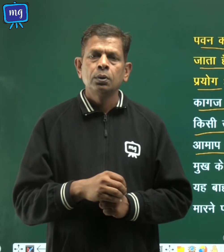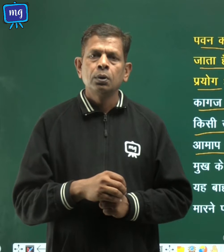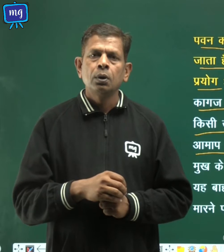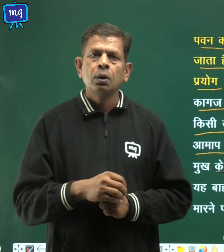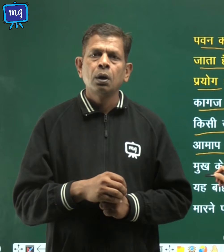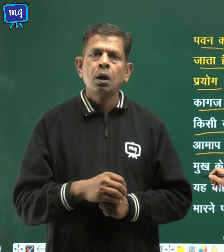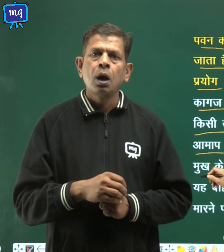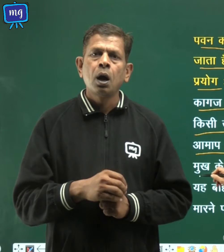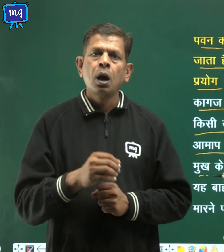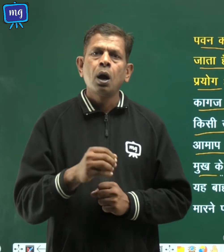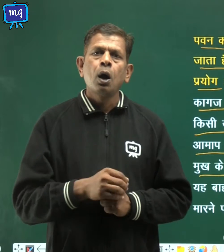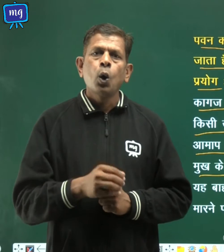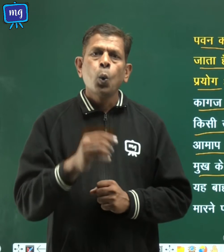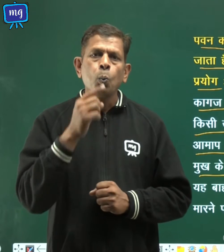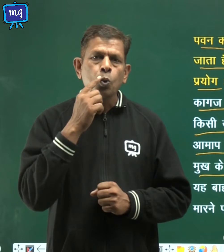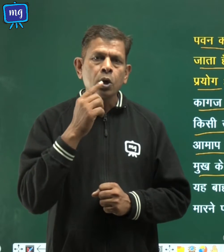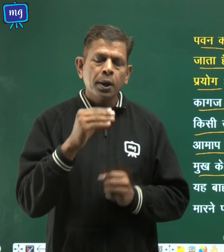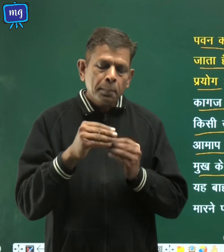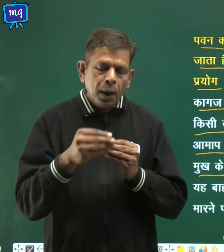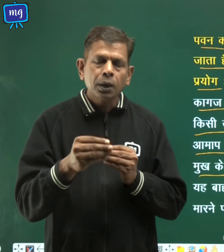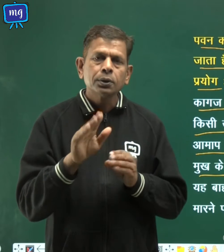मुख के पास रखकर